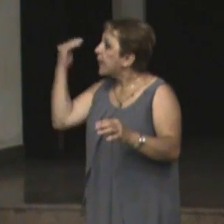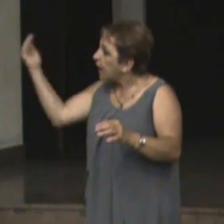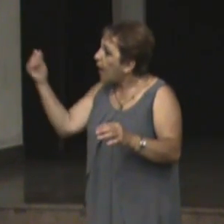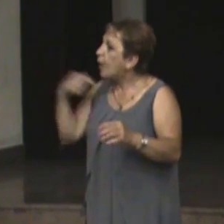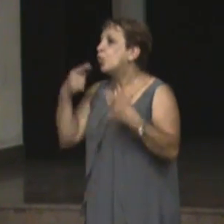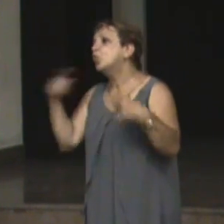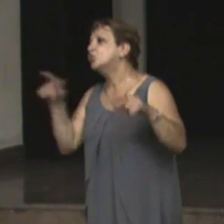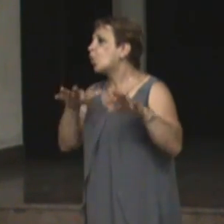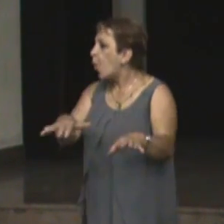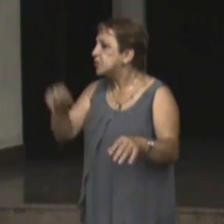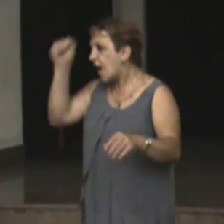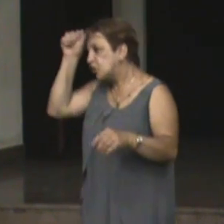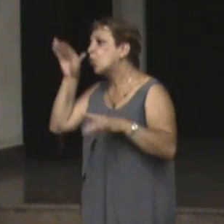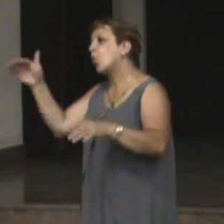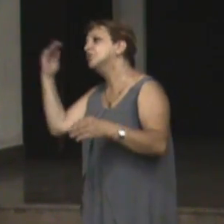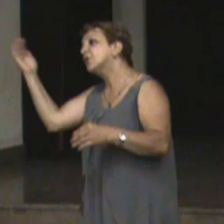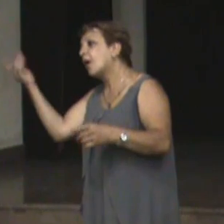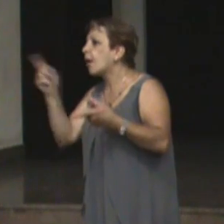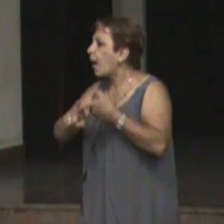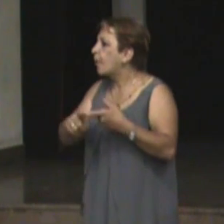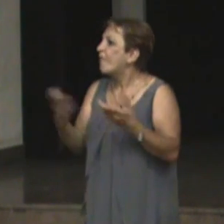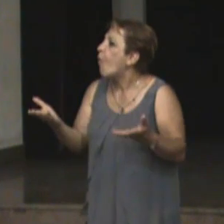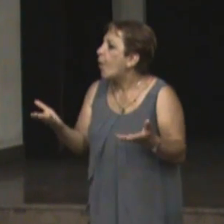Աստվածային պատկանին։